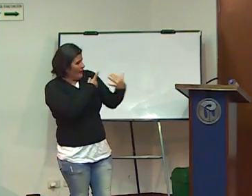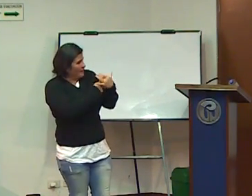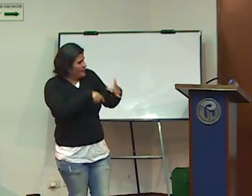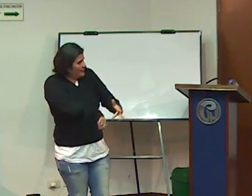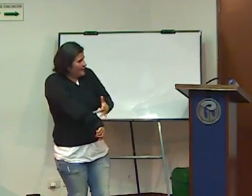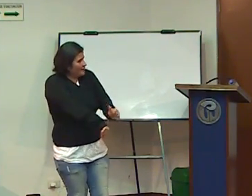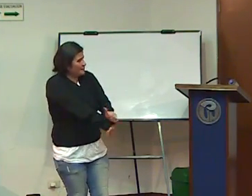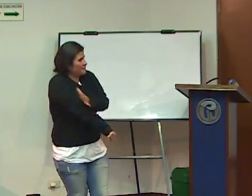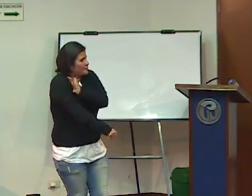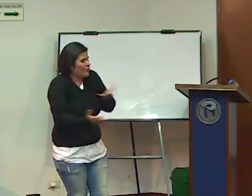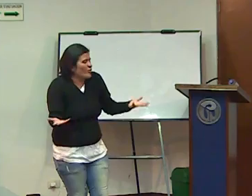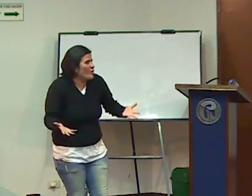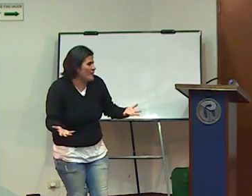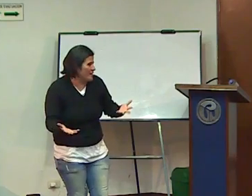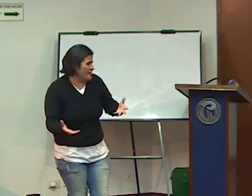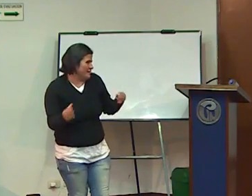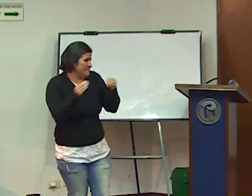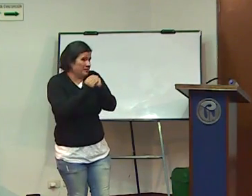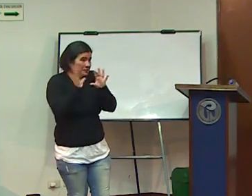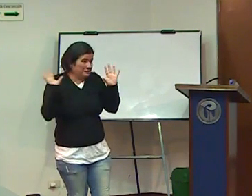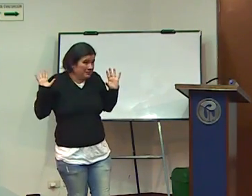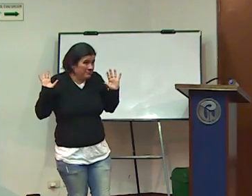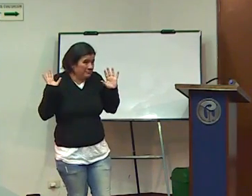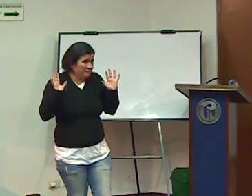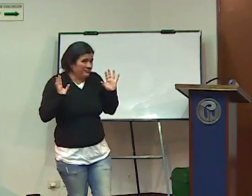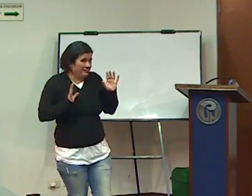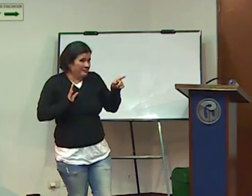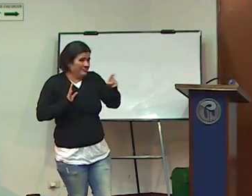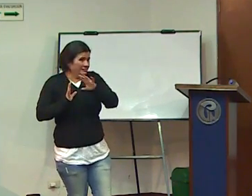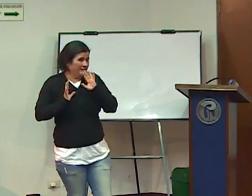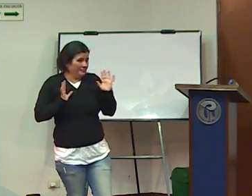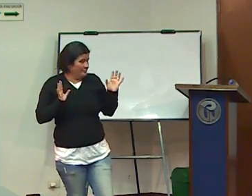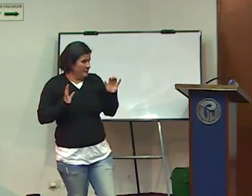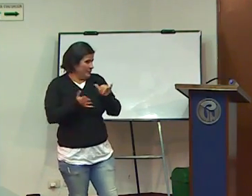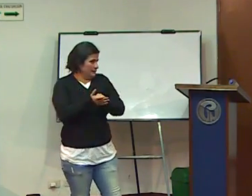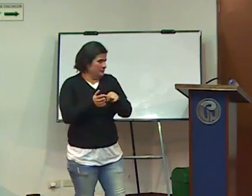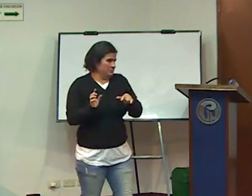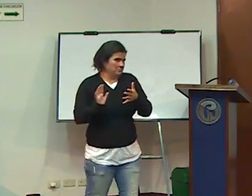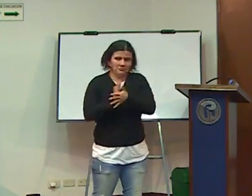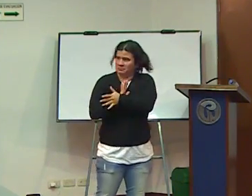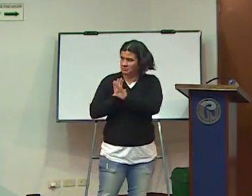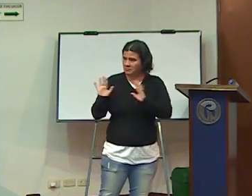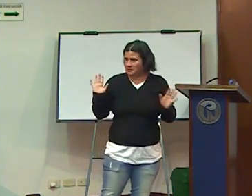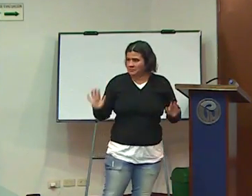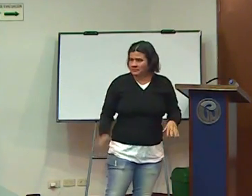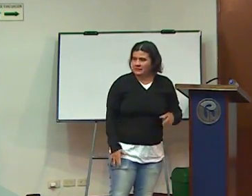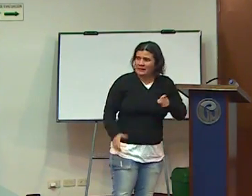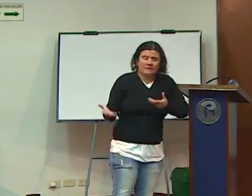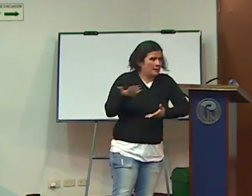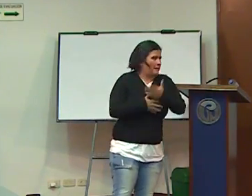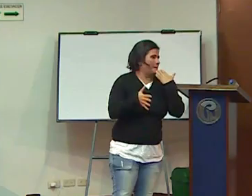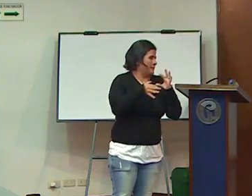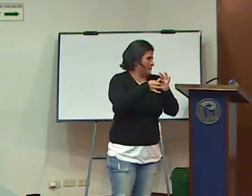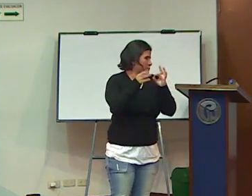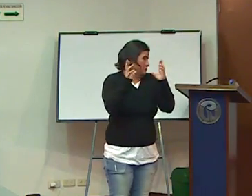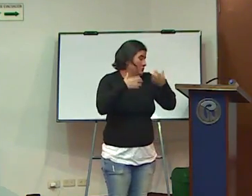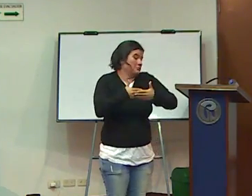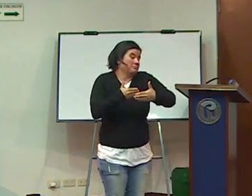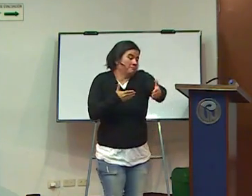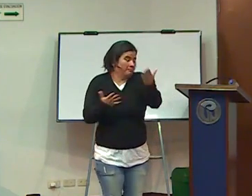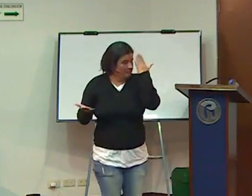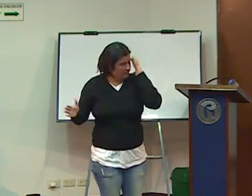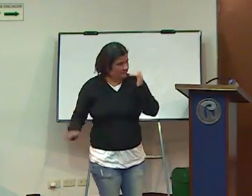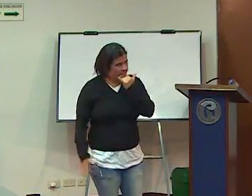entonces nosotros como sordos, sí, pero ¿dónde está lo emocionante para poder participar en esos espacios? Entonces yo solamente quería dar mi